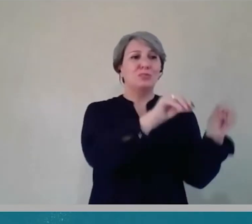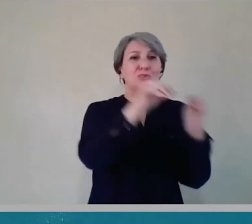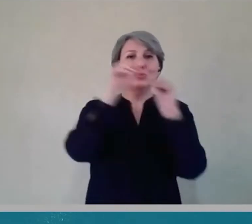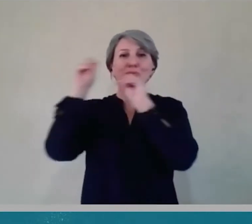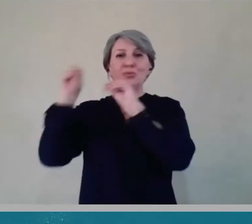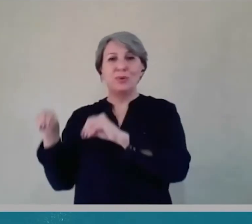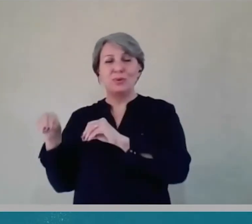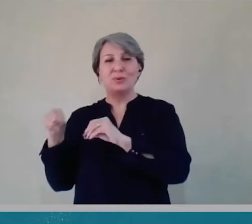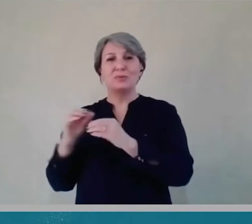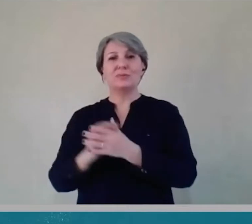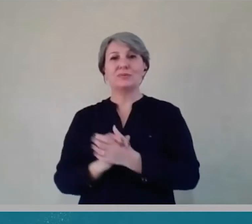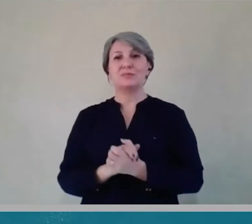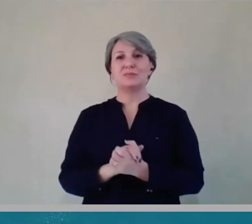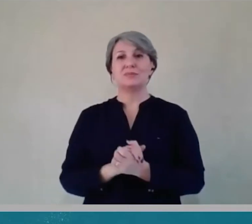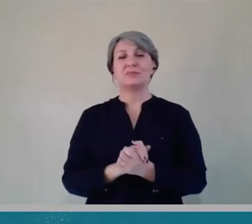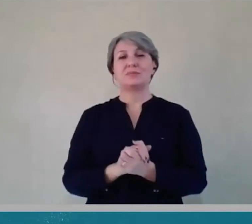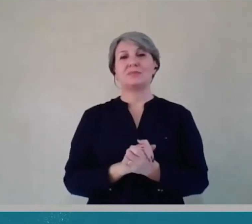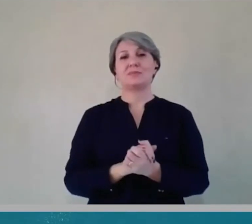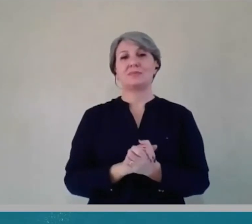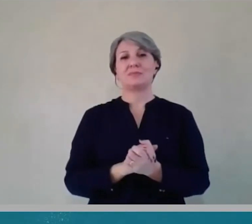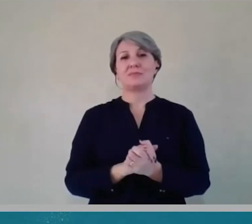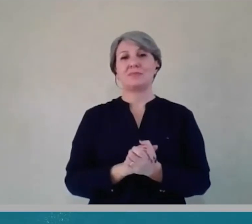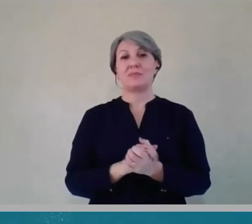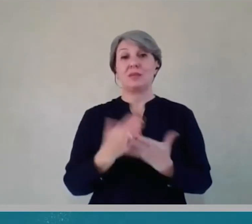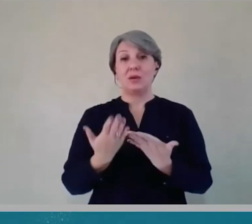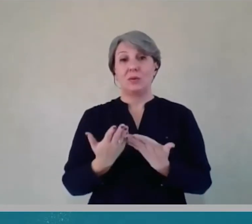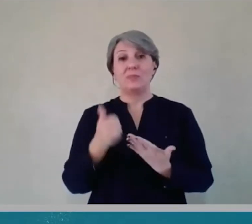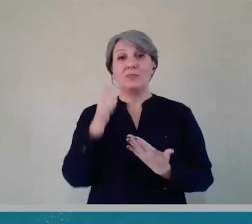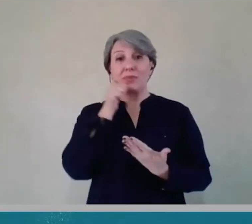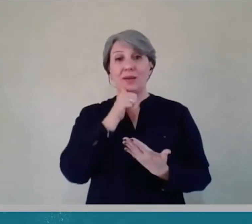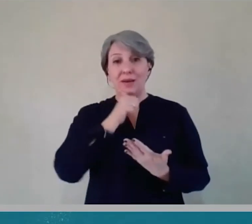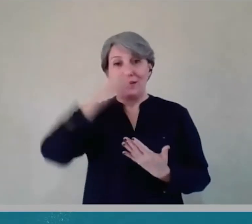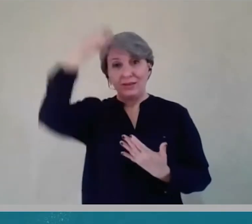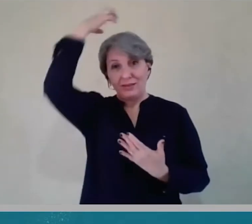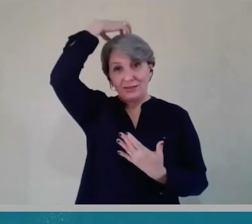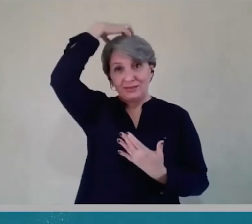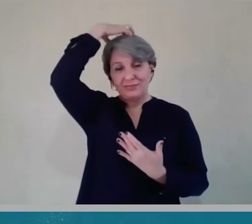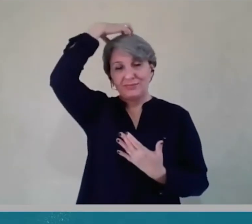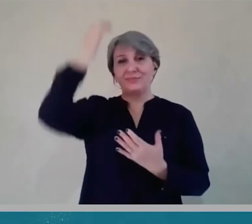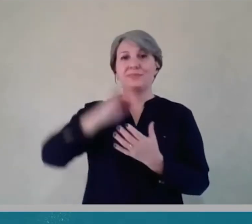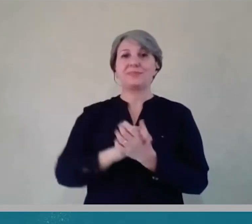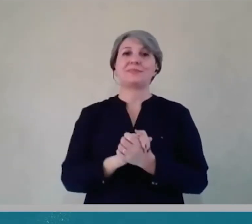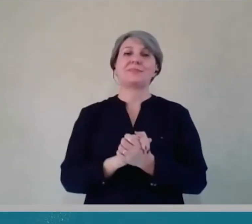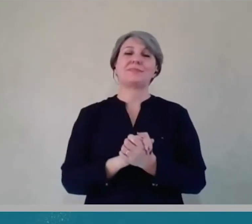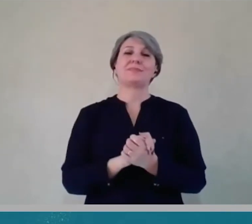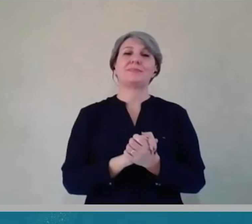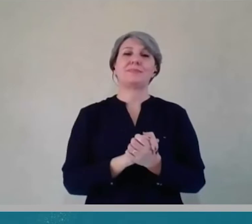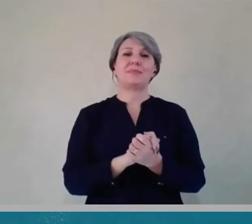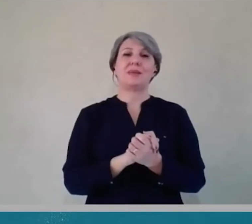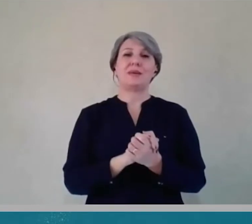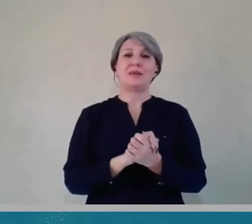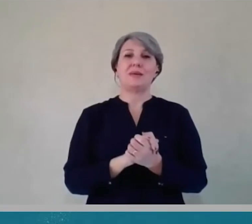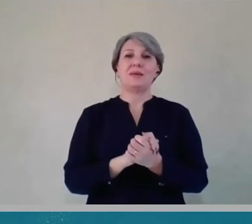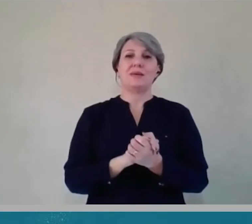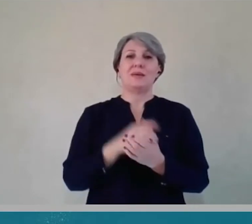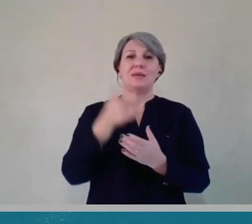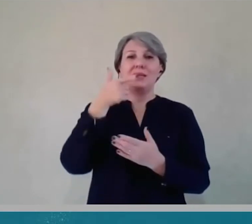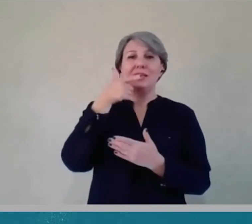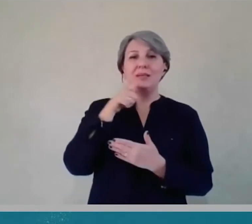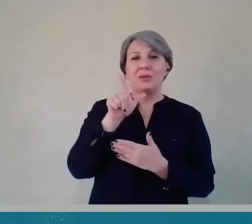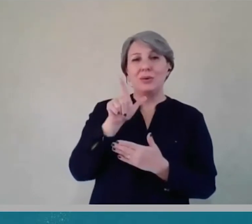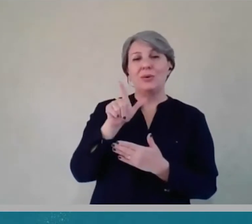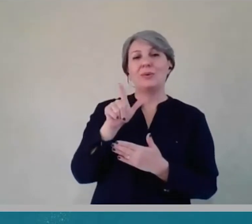para o palácio, para ser a rainha, né, a mulher do rei, precisa passar por um tempo